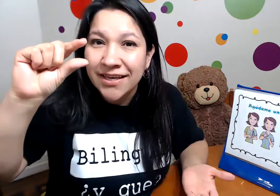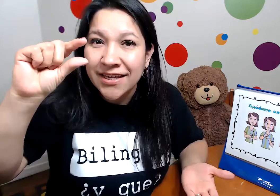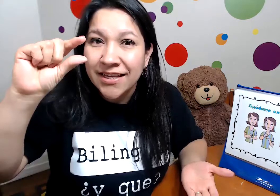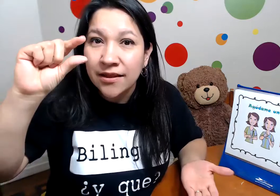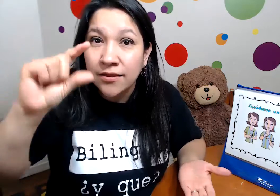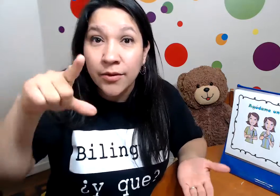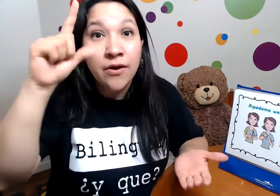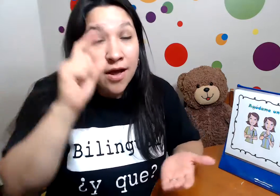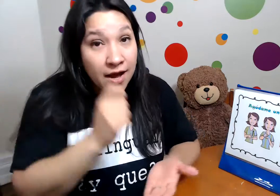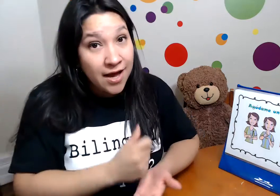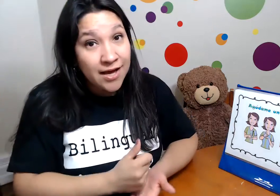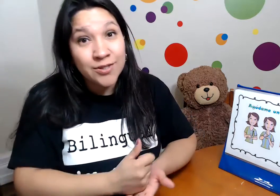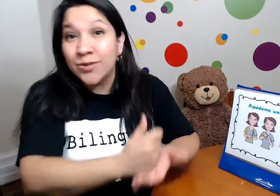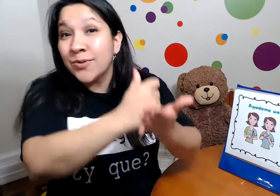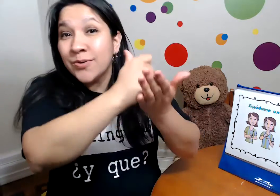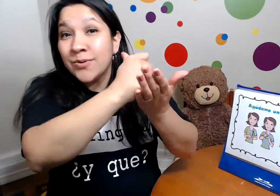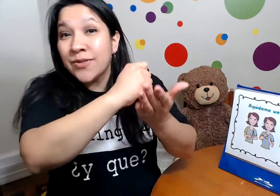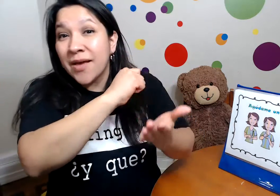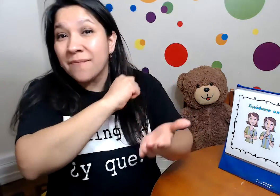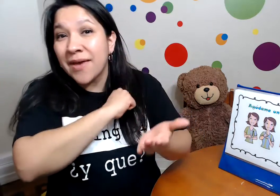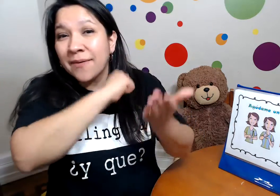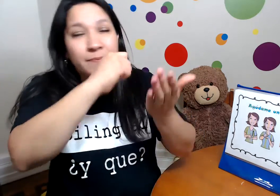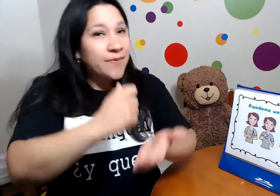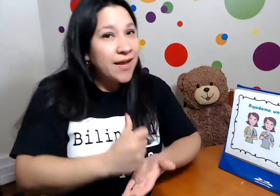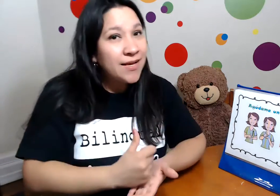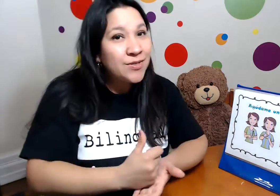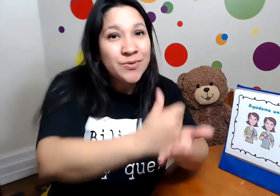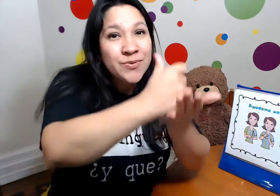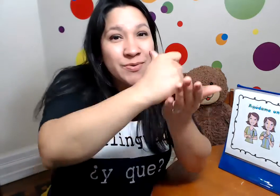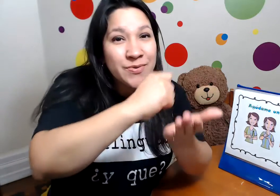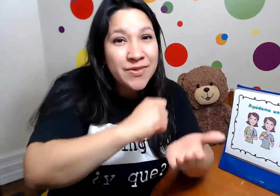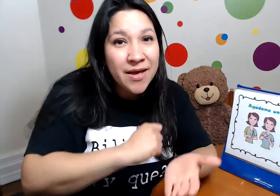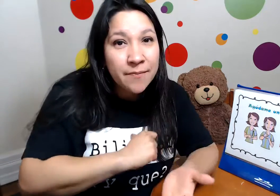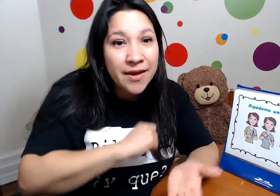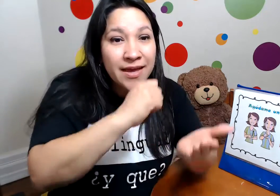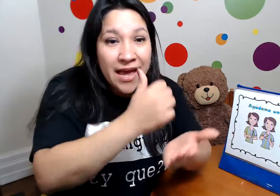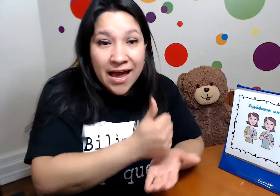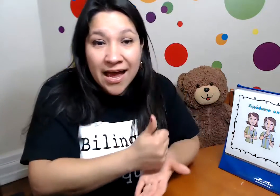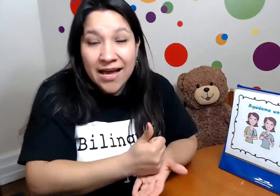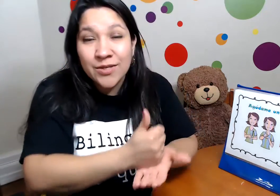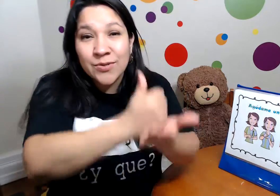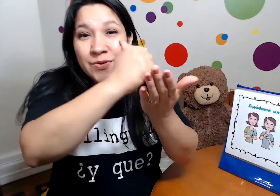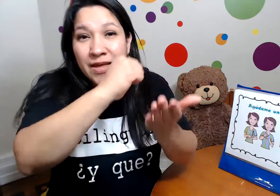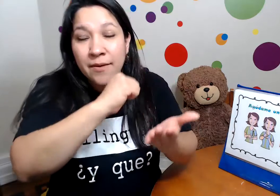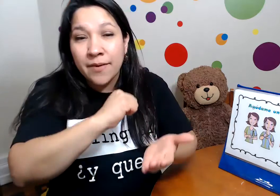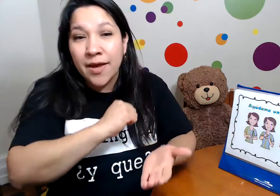poquito ayuda me ayuda me ayuda me